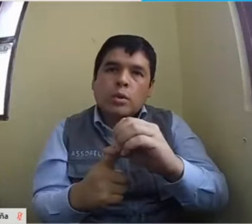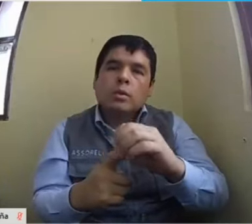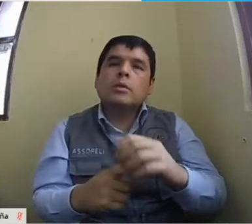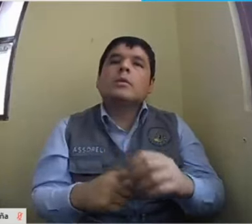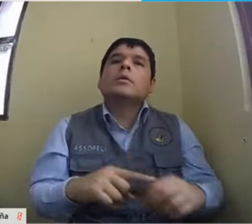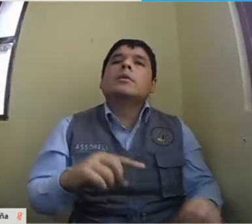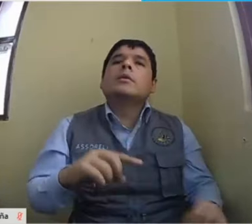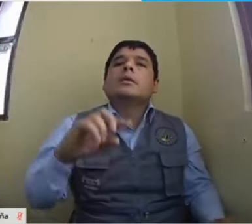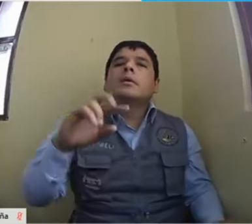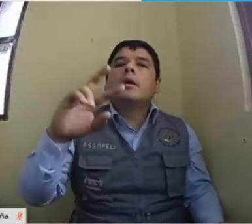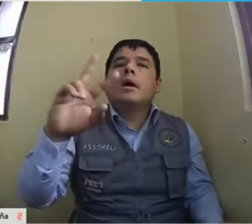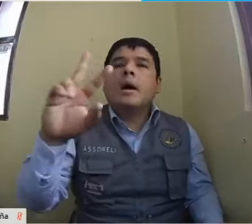o la Q antigua.